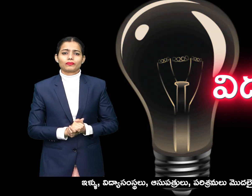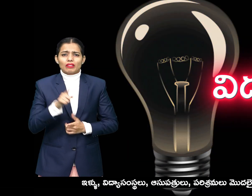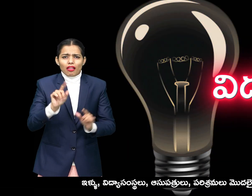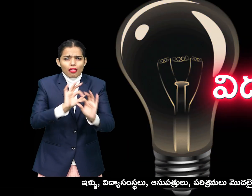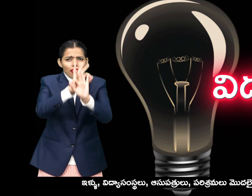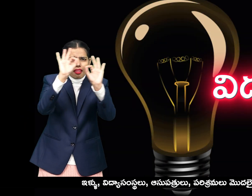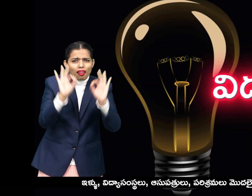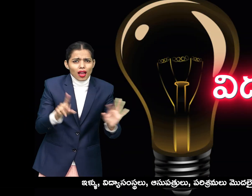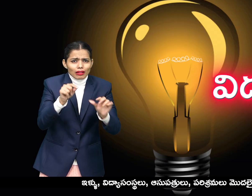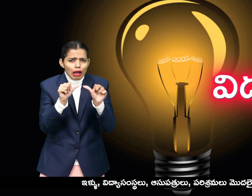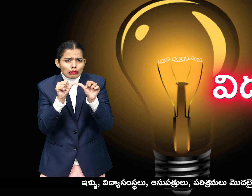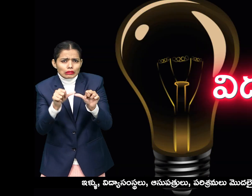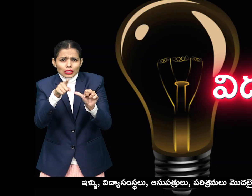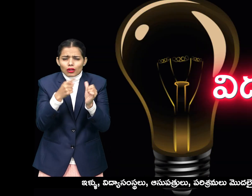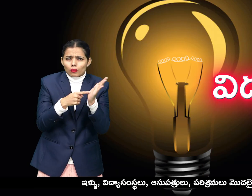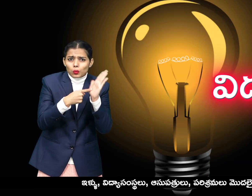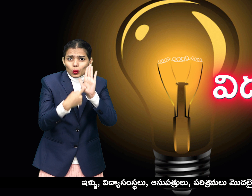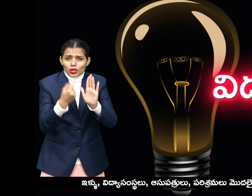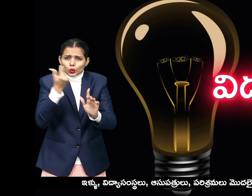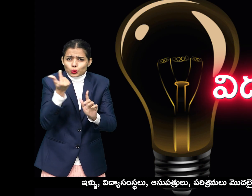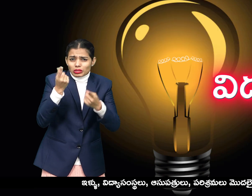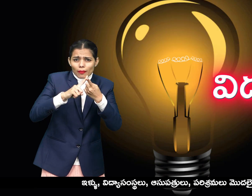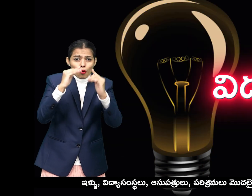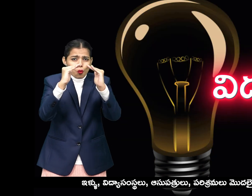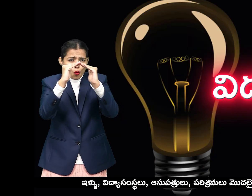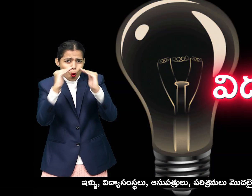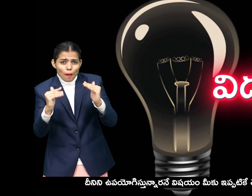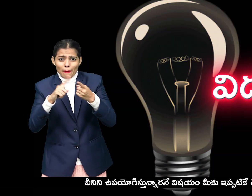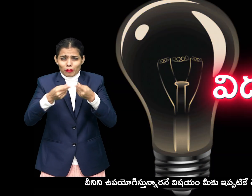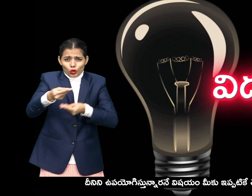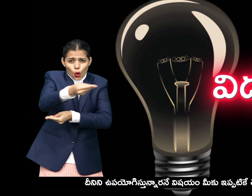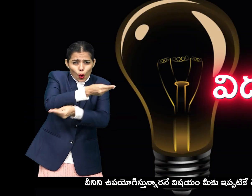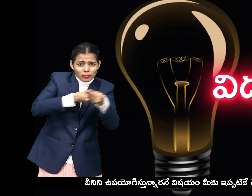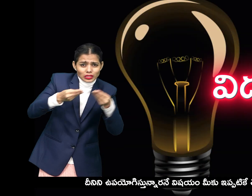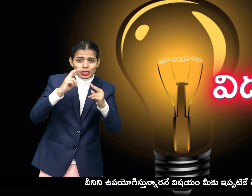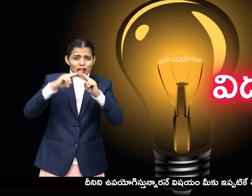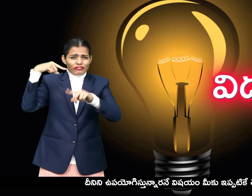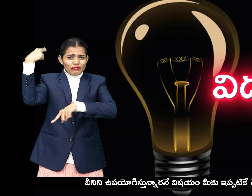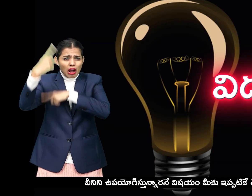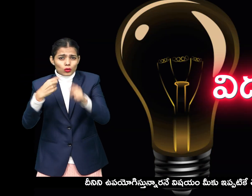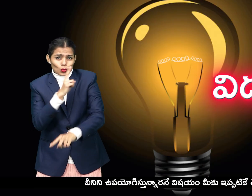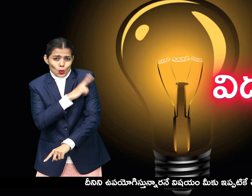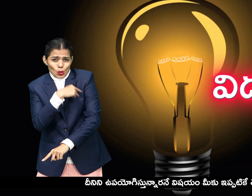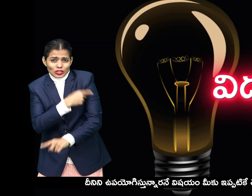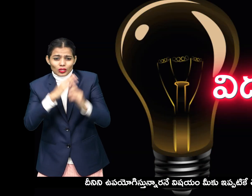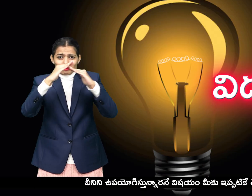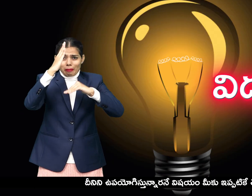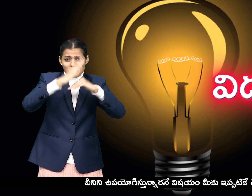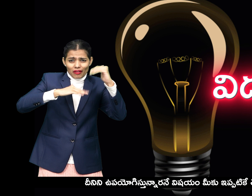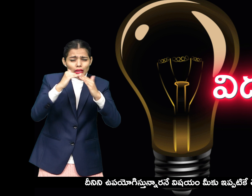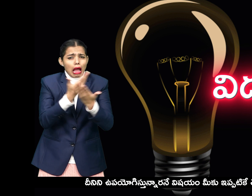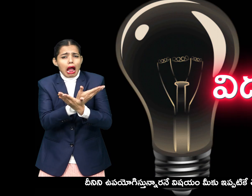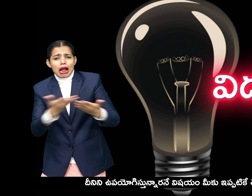ఇళ్ళు, విద్యా సంస్థలు, ఆసుపత్రులు, పరిశ్రమలు మొదలైన వాటిలో దీనిని ఉపయోగిస్తున్నారనే విషయం